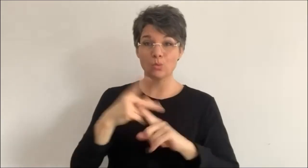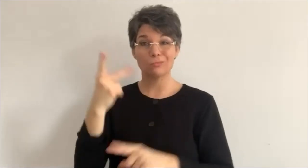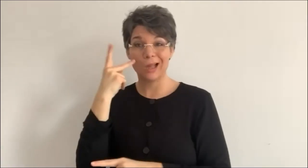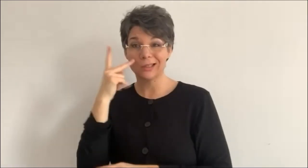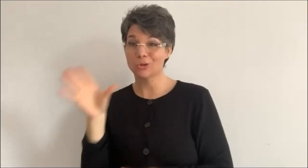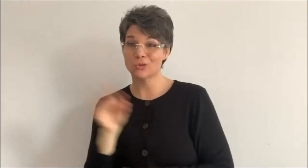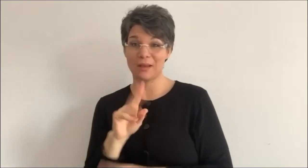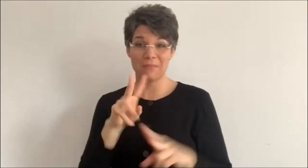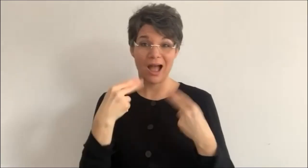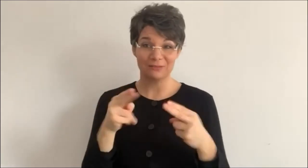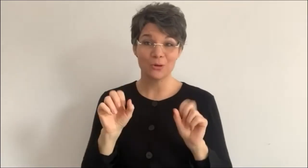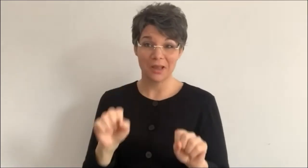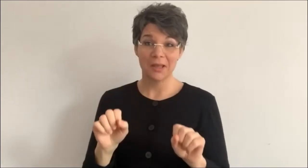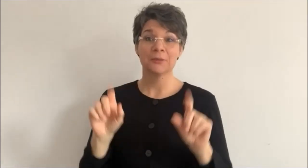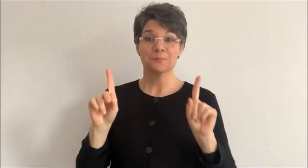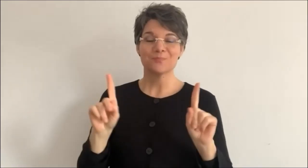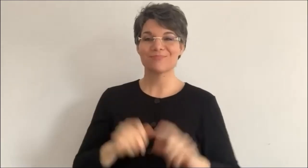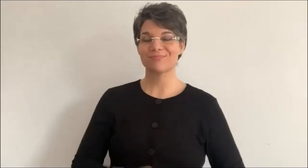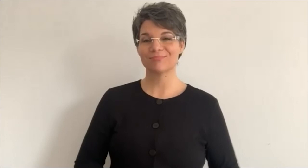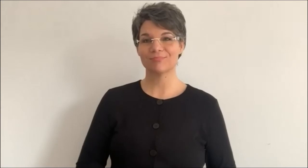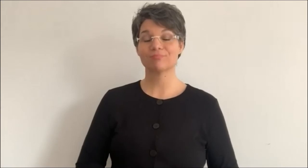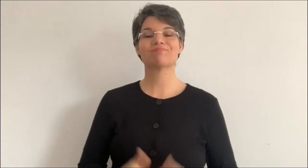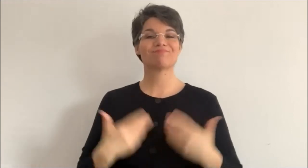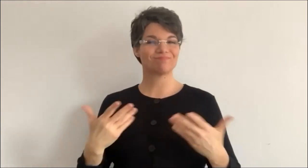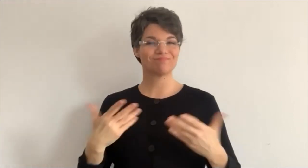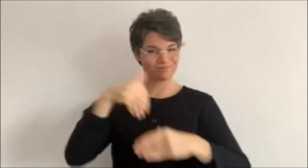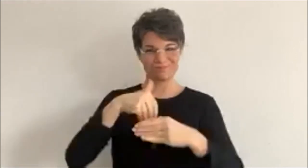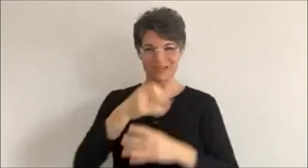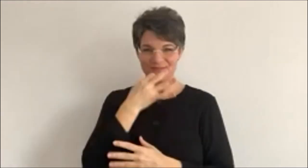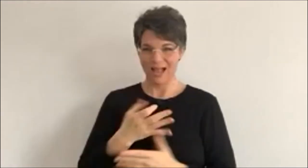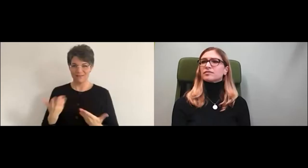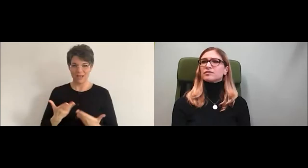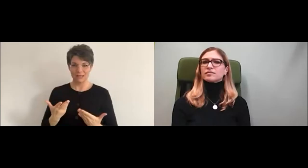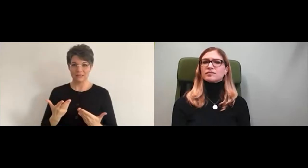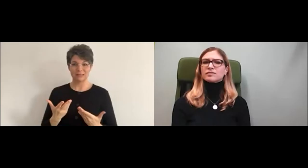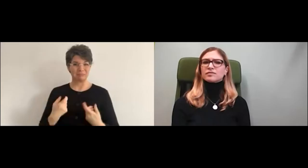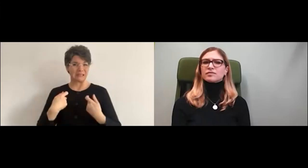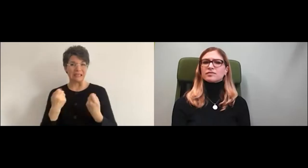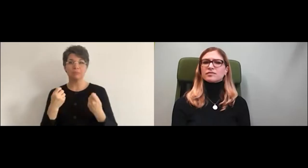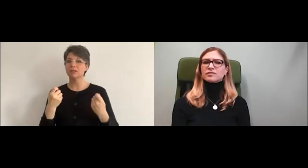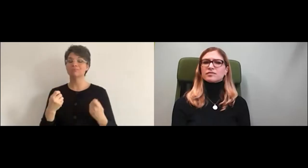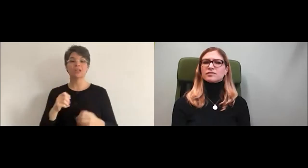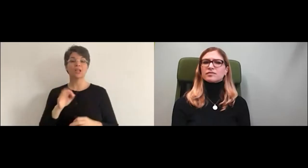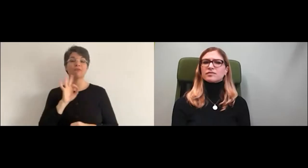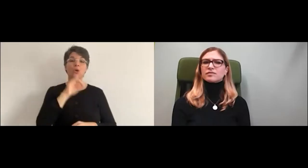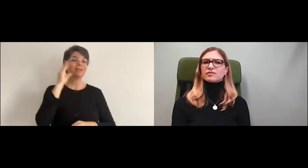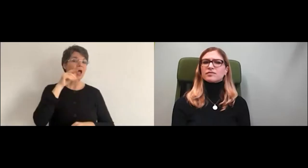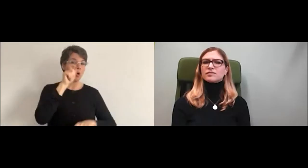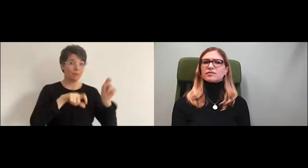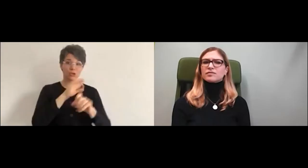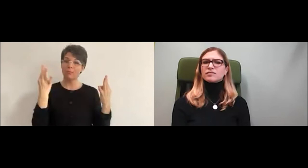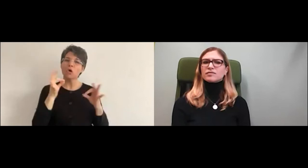gemeinsam beantworten können. Die Frage ist, gibt es eine spezielle Didaktik für taube Menschen?